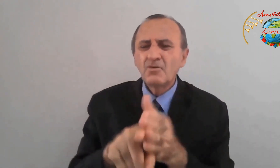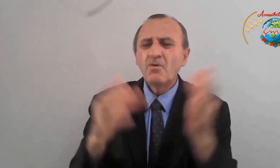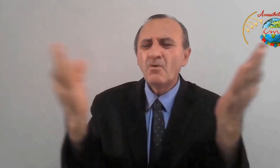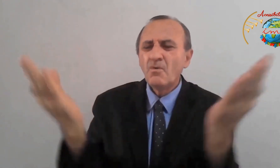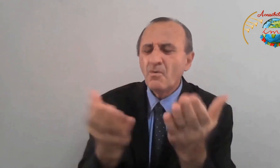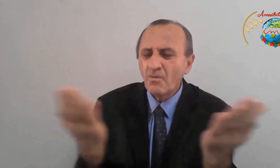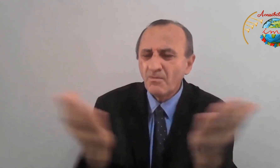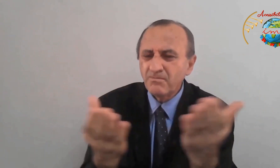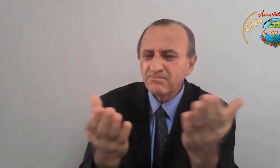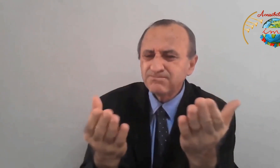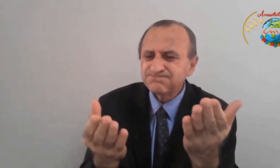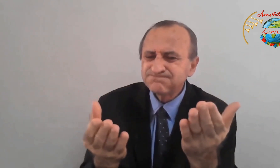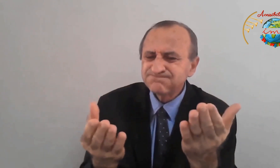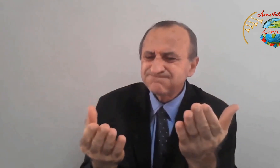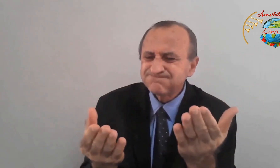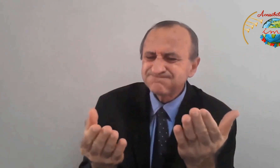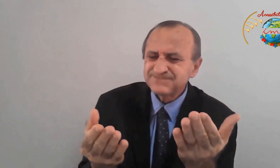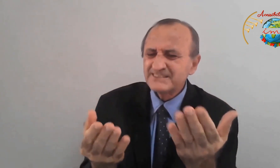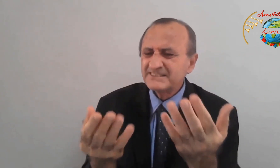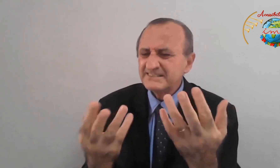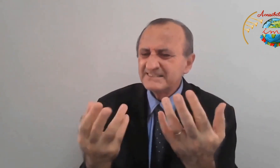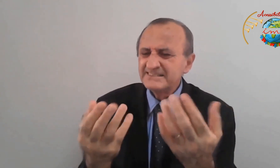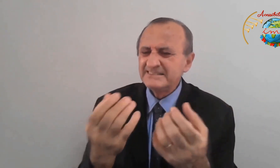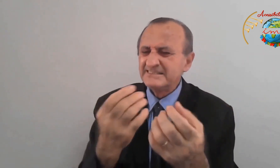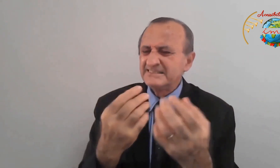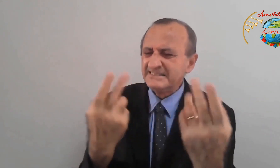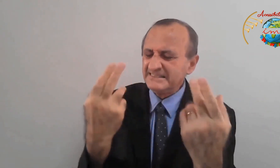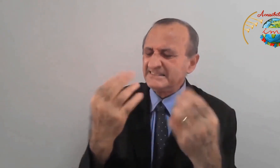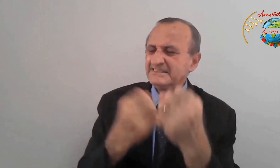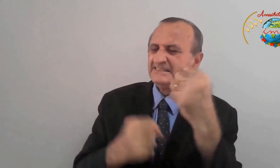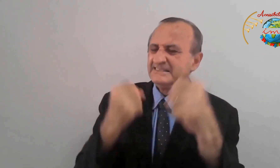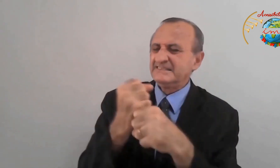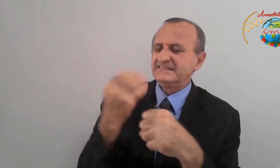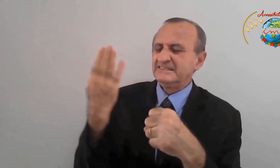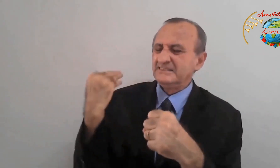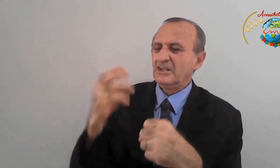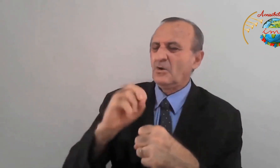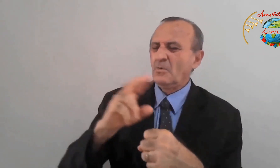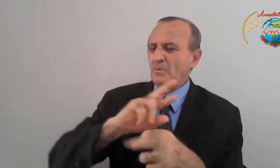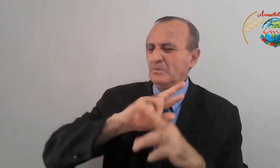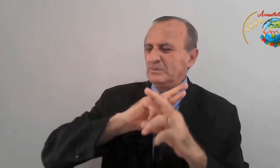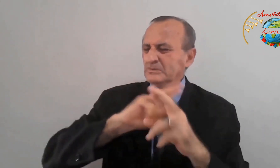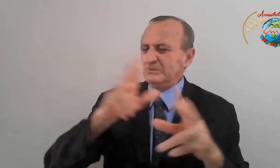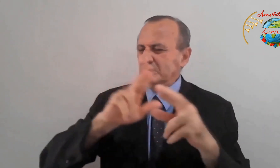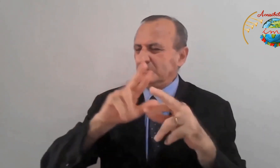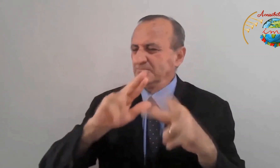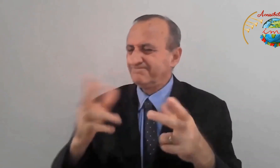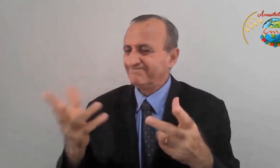E pergunto, hoje, será que hoje, igual, diferente há